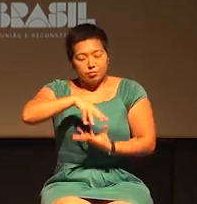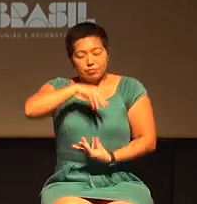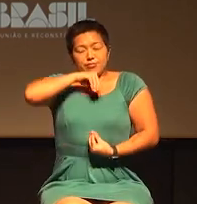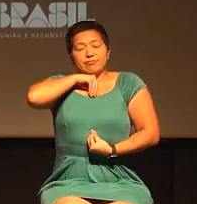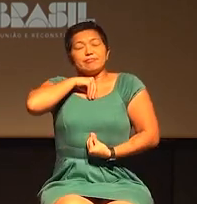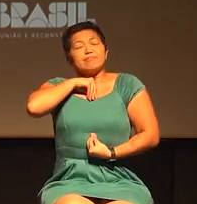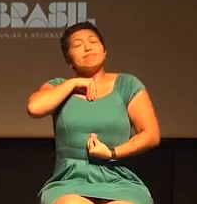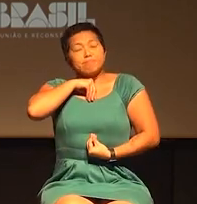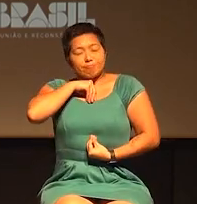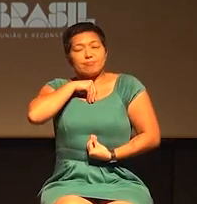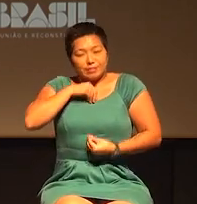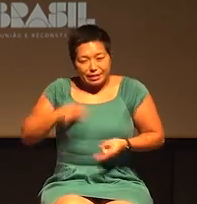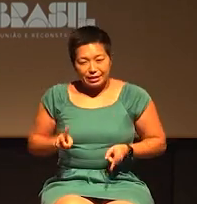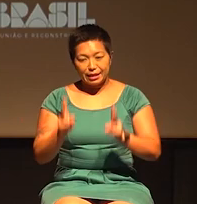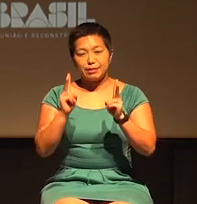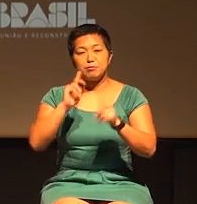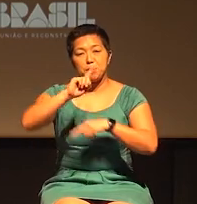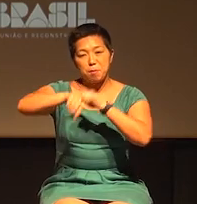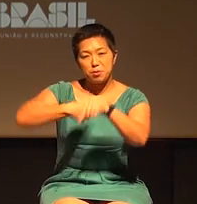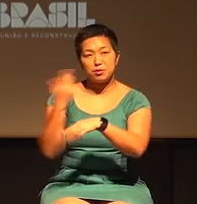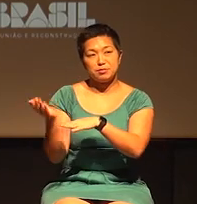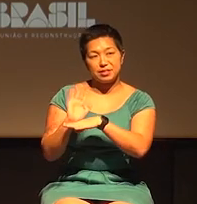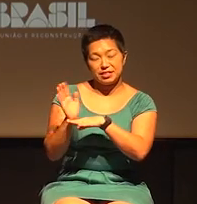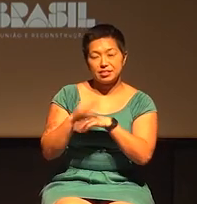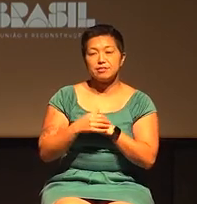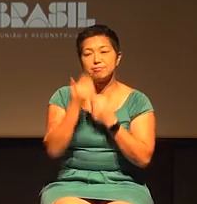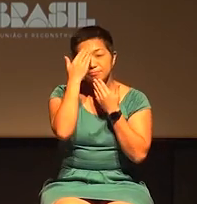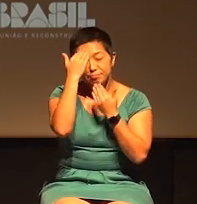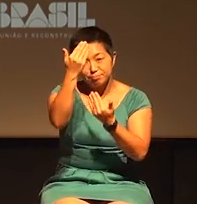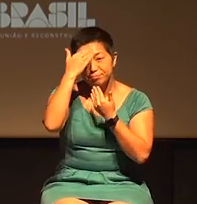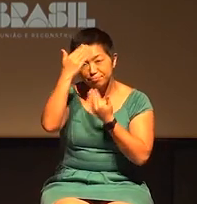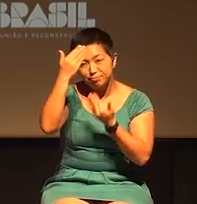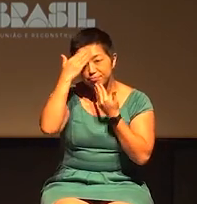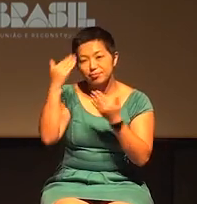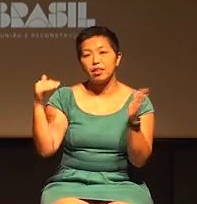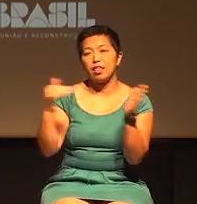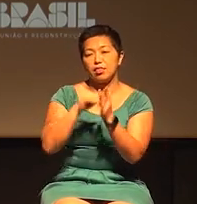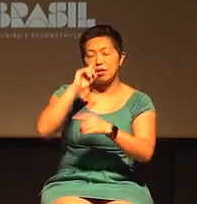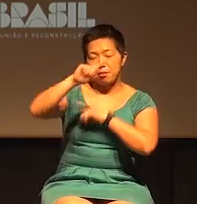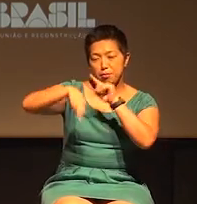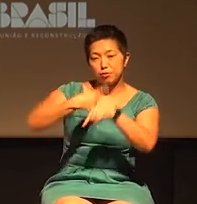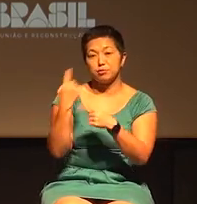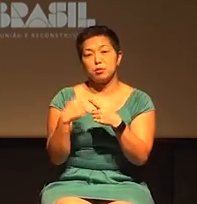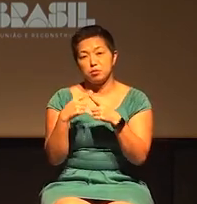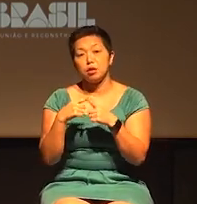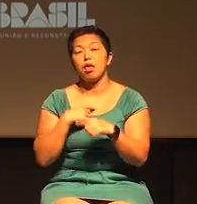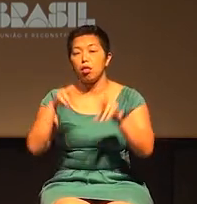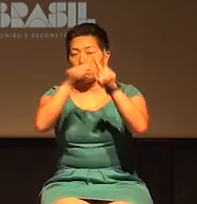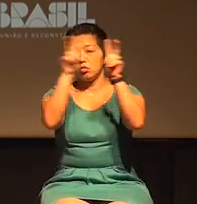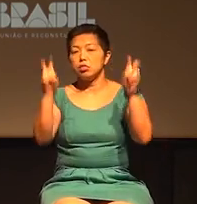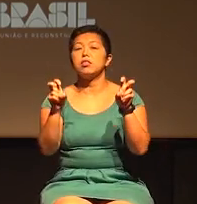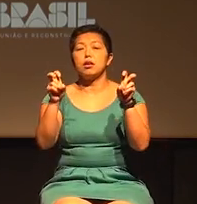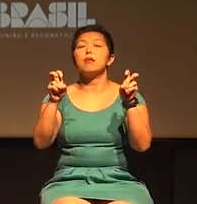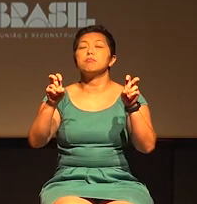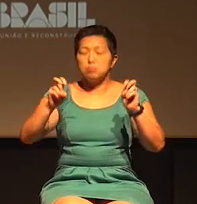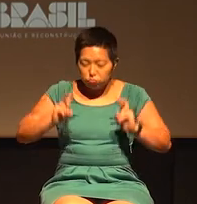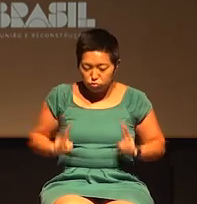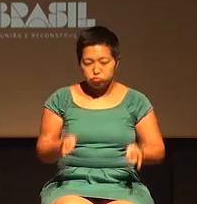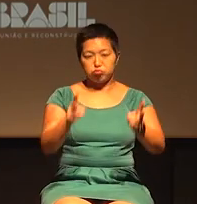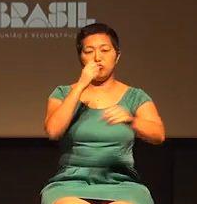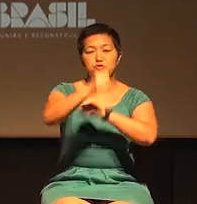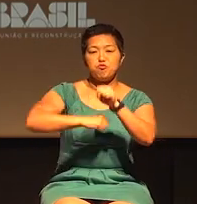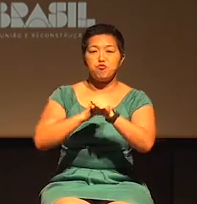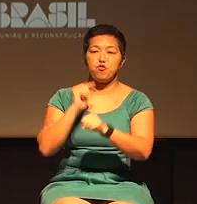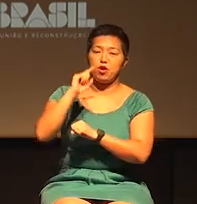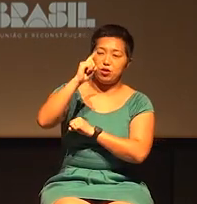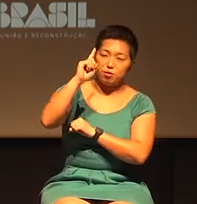aqui seguimos para a próxima sessão muito obrigada gente até a próxima aí porque é um assunto realmente a gente tem que continuar o ano que vem aqui